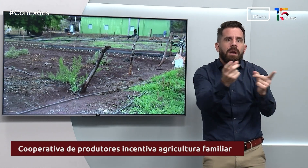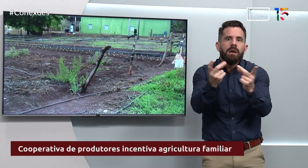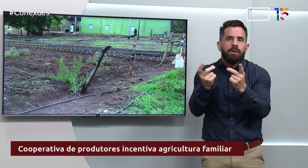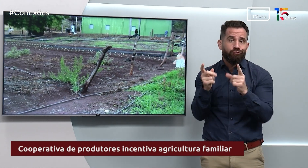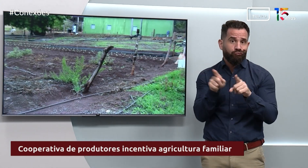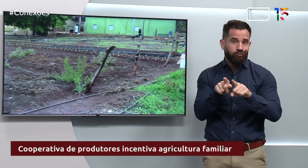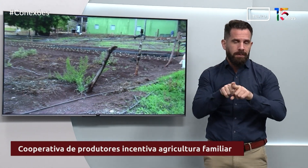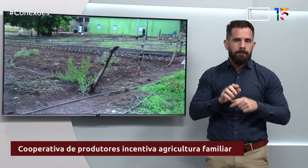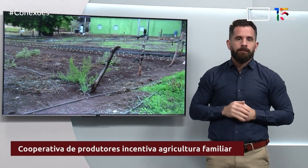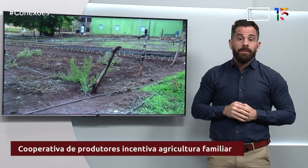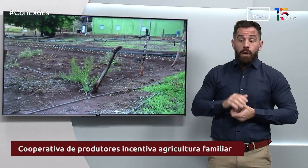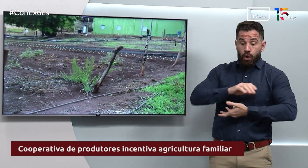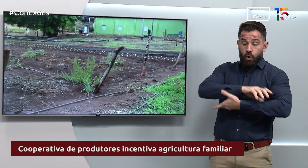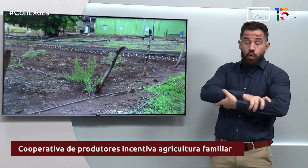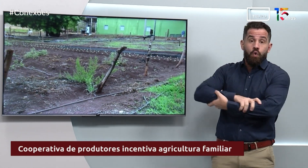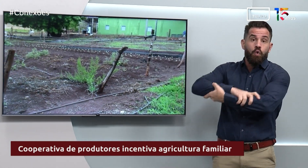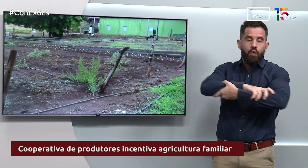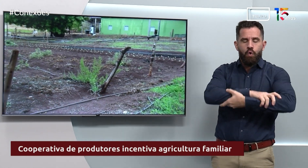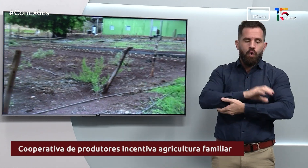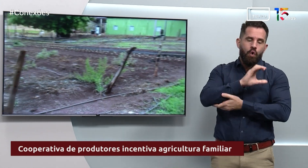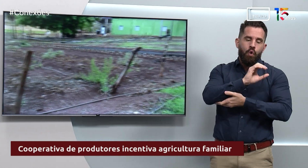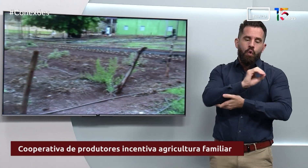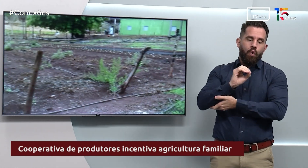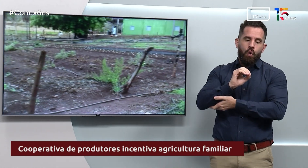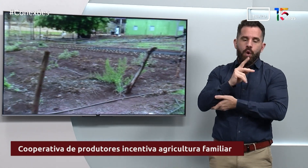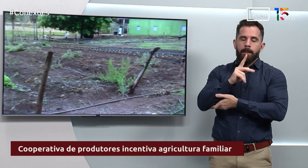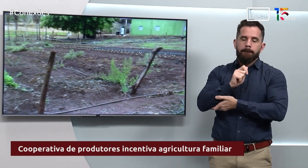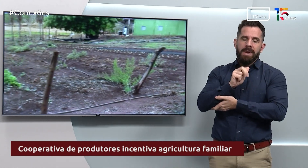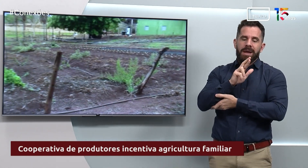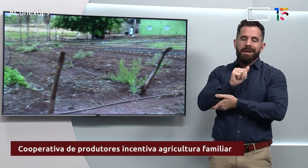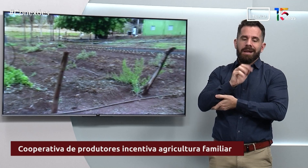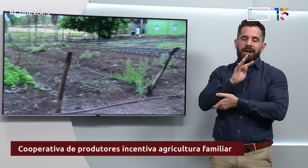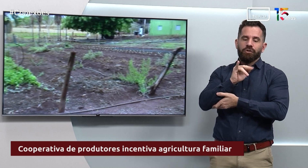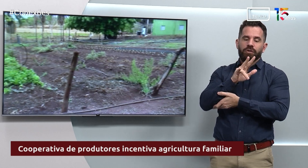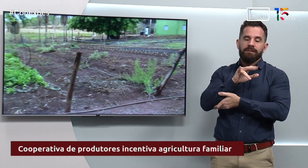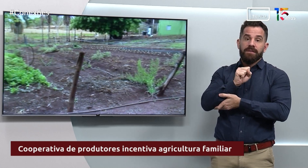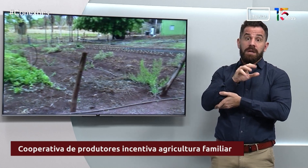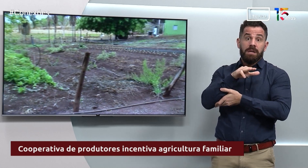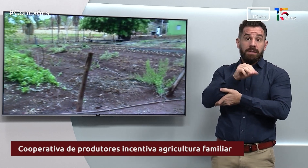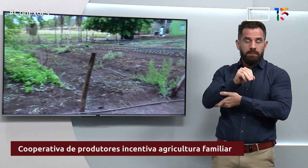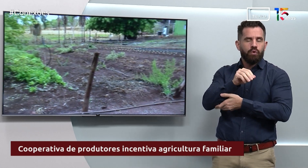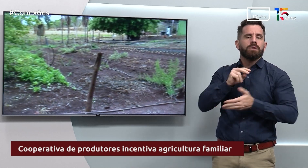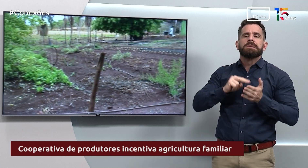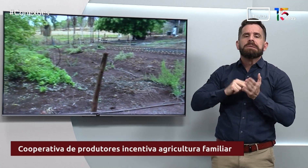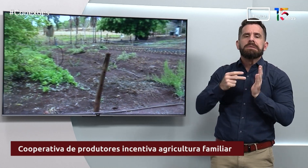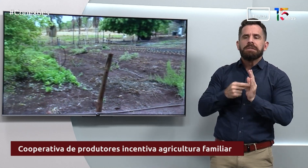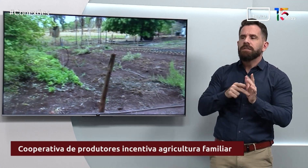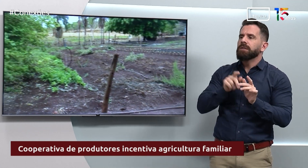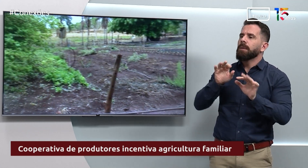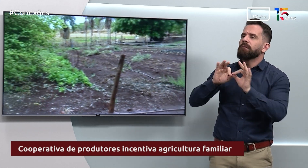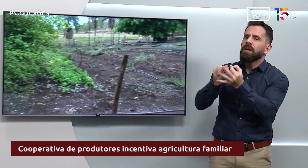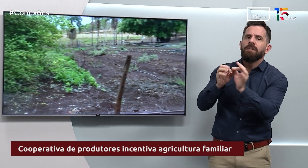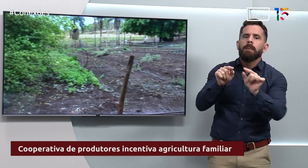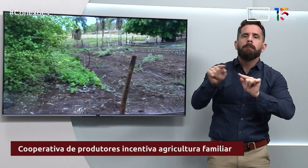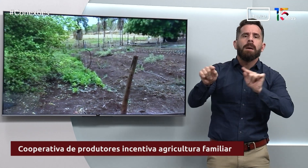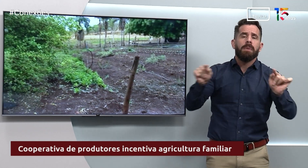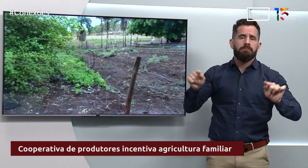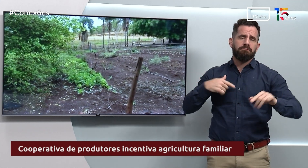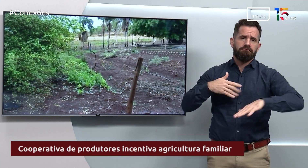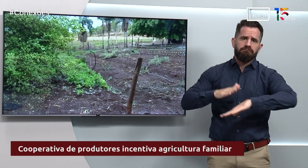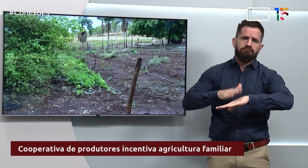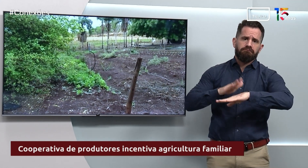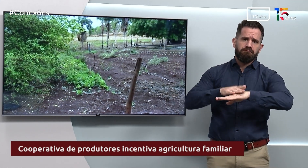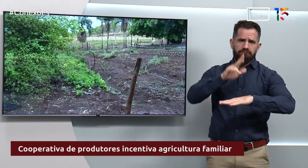O cooperativismo é um sistema de associação de pessoas independentes que desenvolvem atividades socioeconômicas por meio de uma empresa